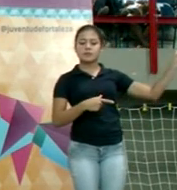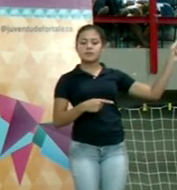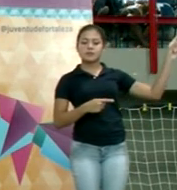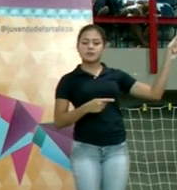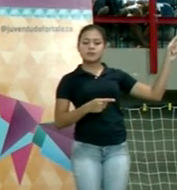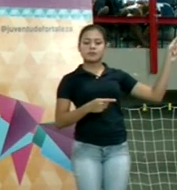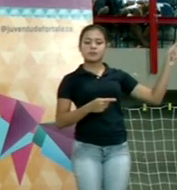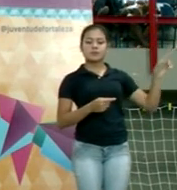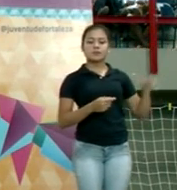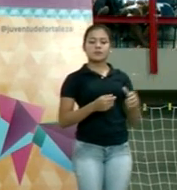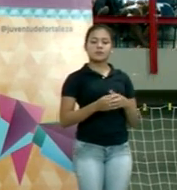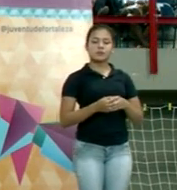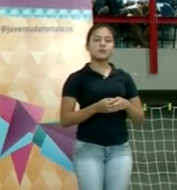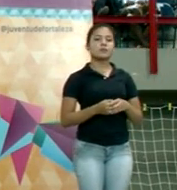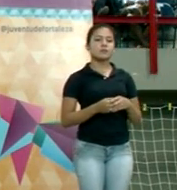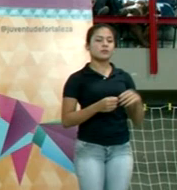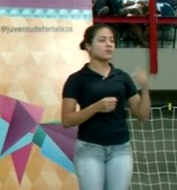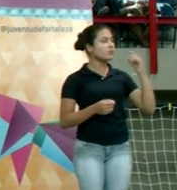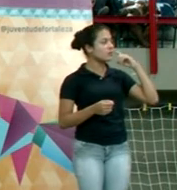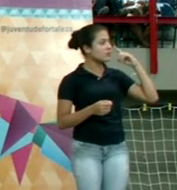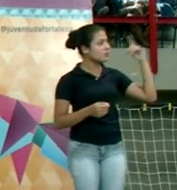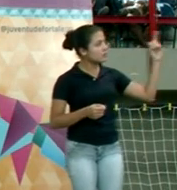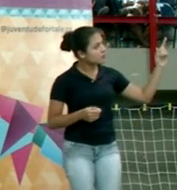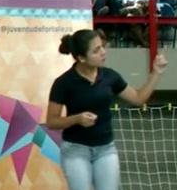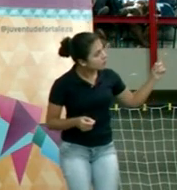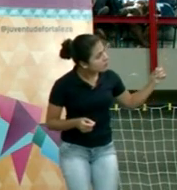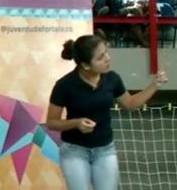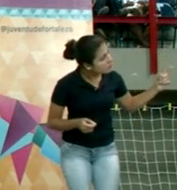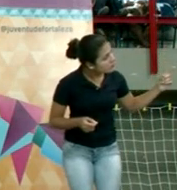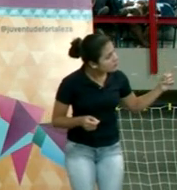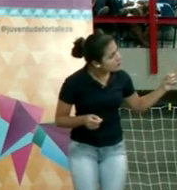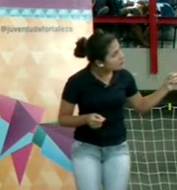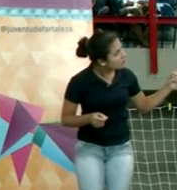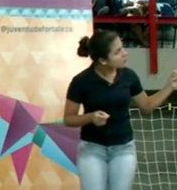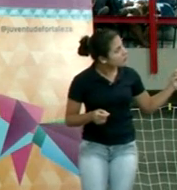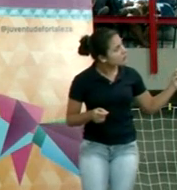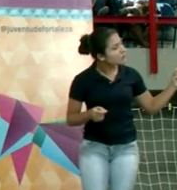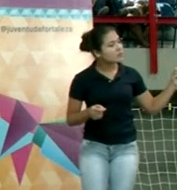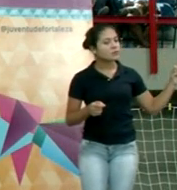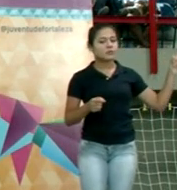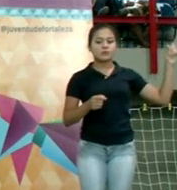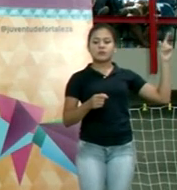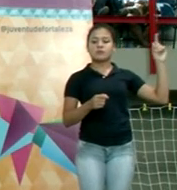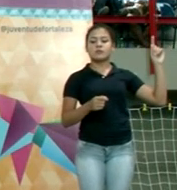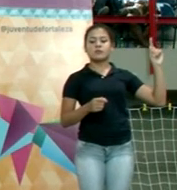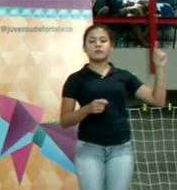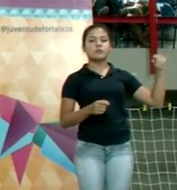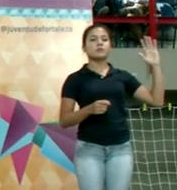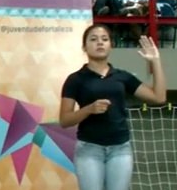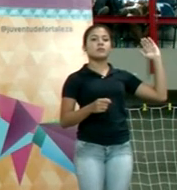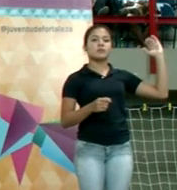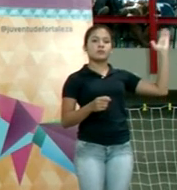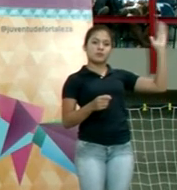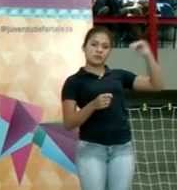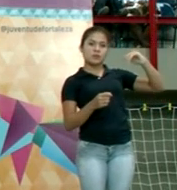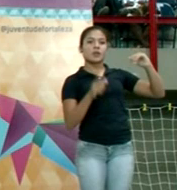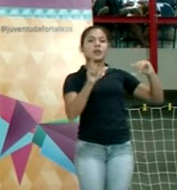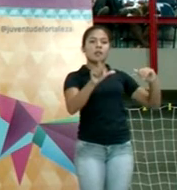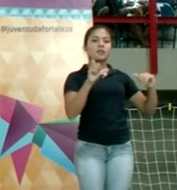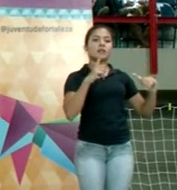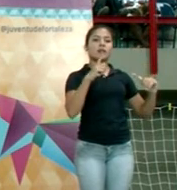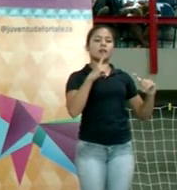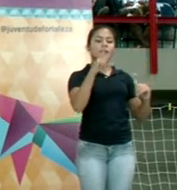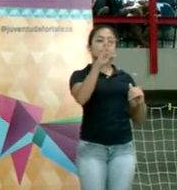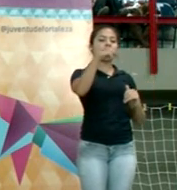aqui, eu estava do lado esquerdo do espectro visível, agora estou do lado direito. Aparecem ali as micro-ondas e aparecem também